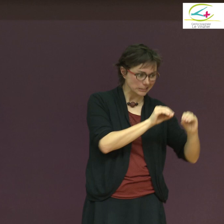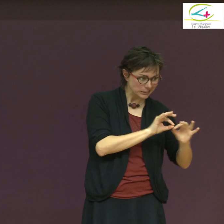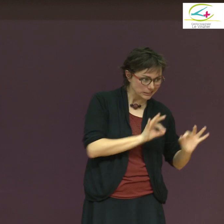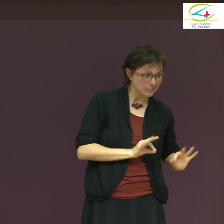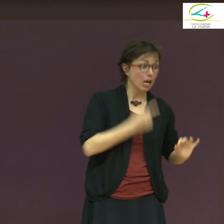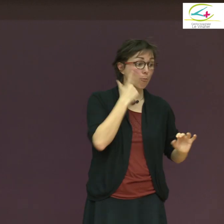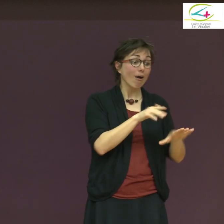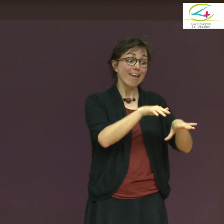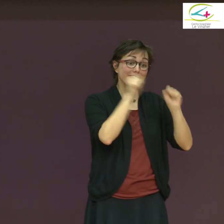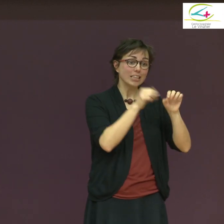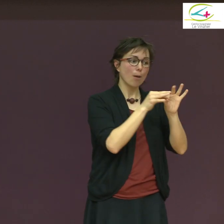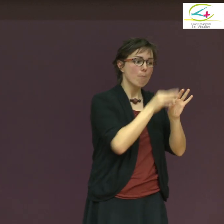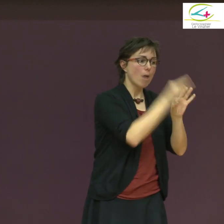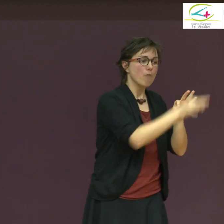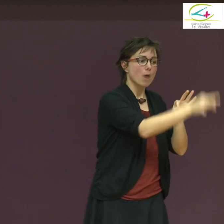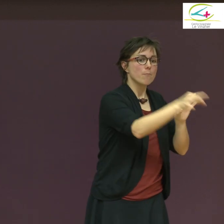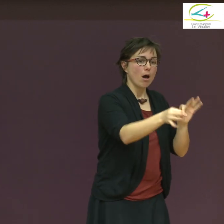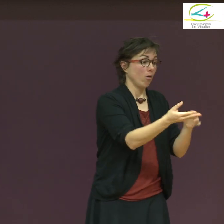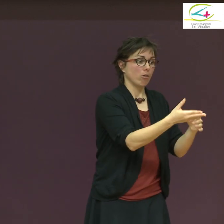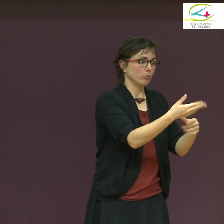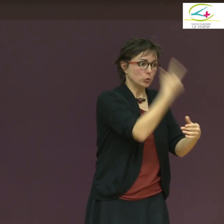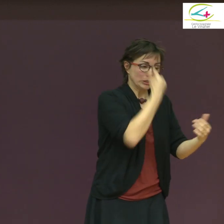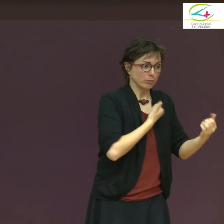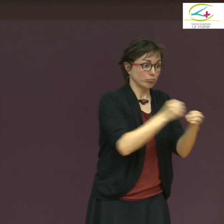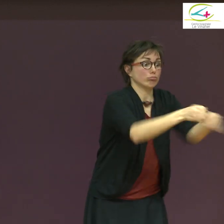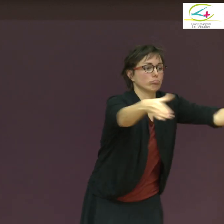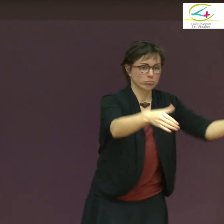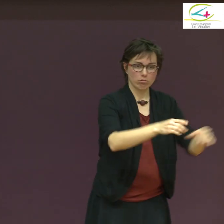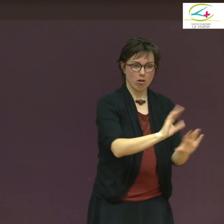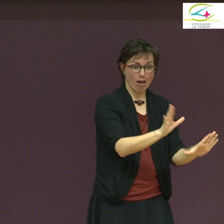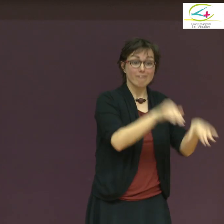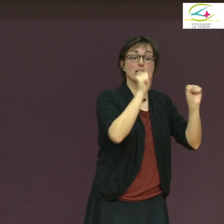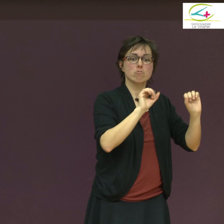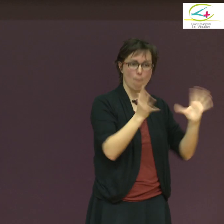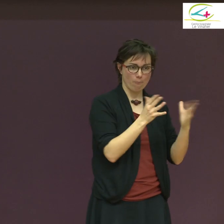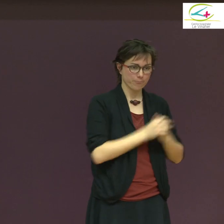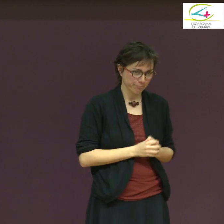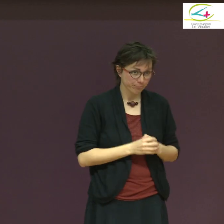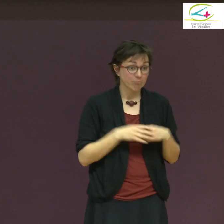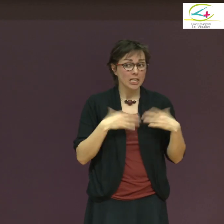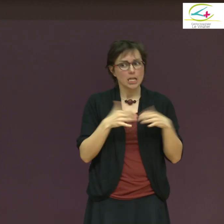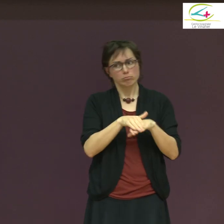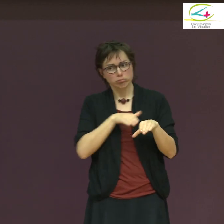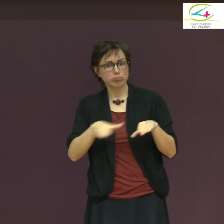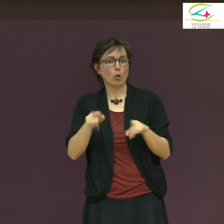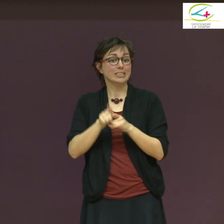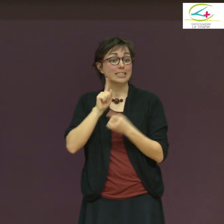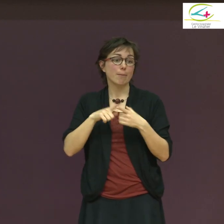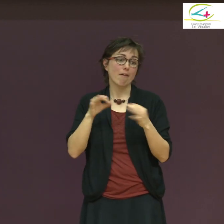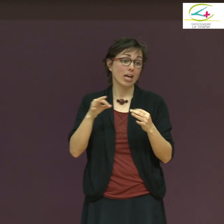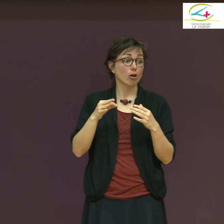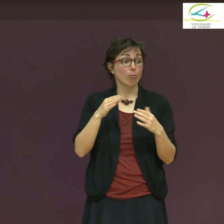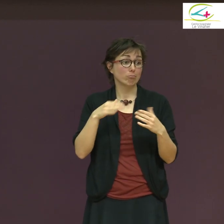puis, l'étape d'après, c'est d'aller à l'assaut de ce nouveau continent de communication dont je vous parlais, c'est les réseaux